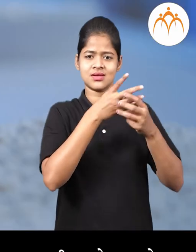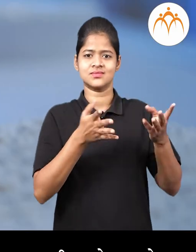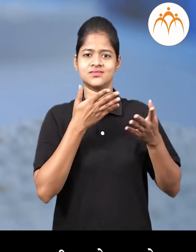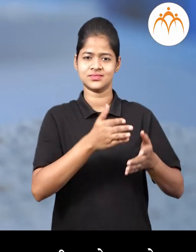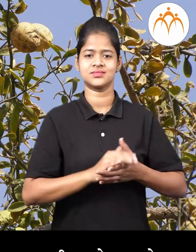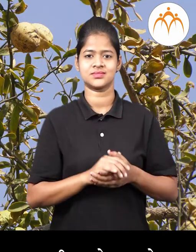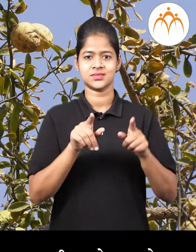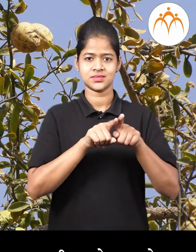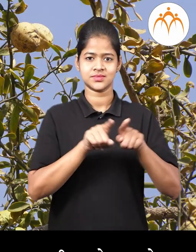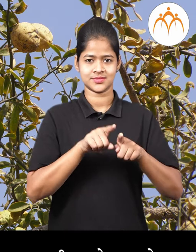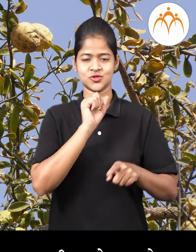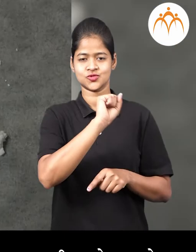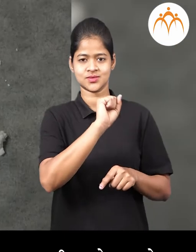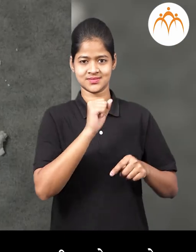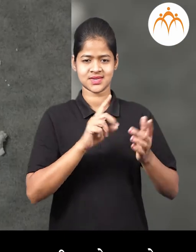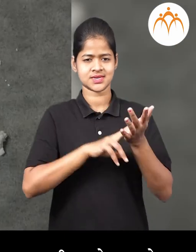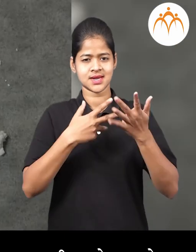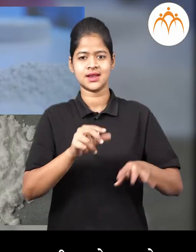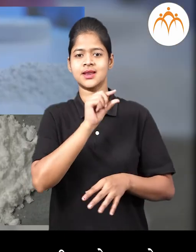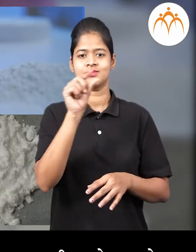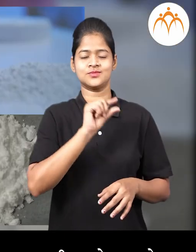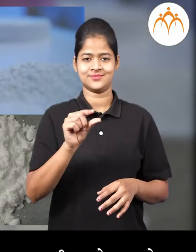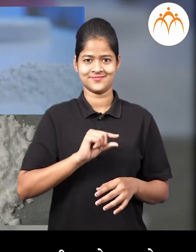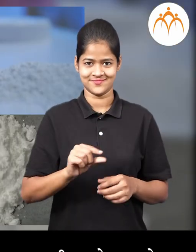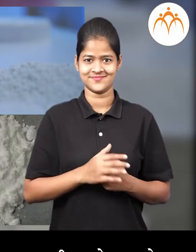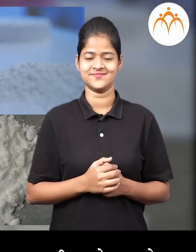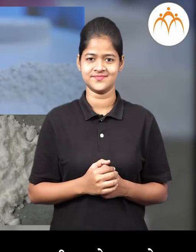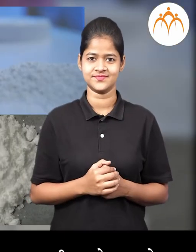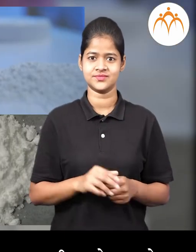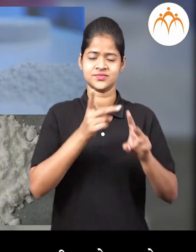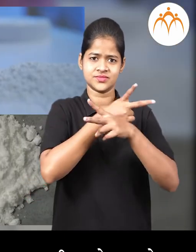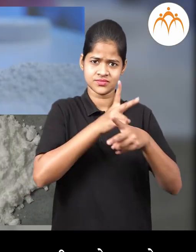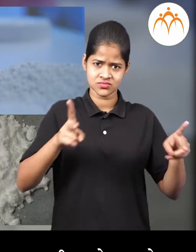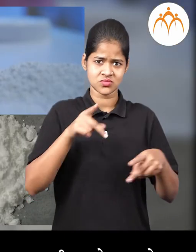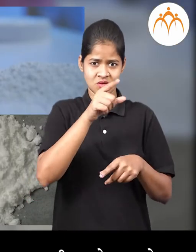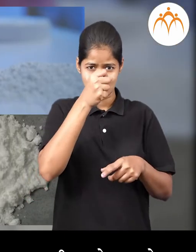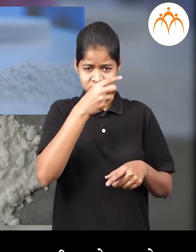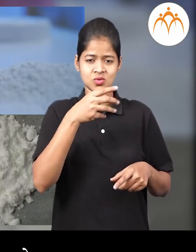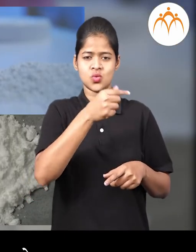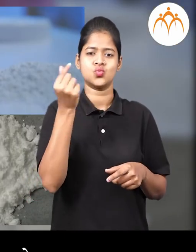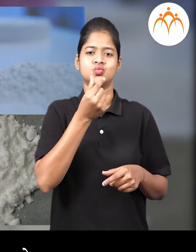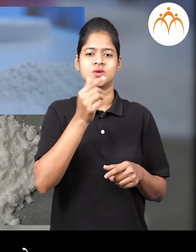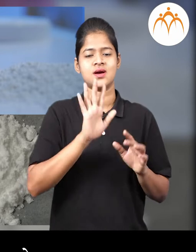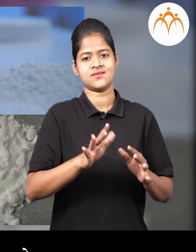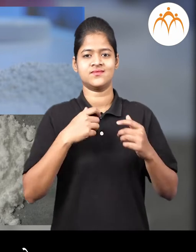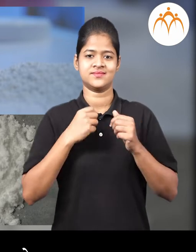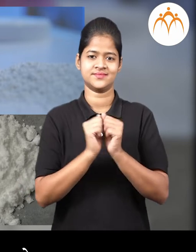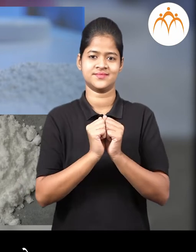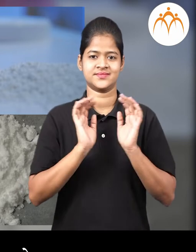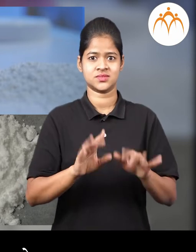सोडा, हिंगन बेट, चुनखडी आसे घटक वापुर नहीं कपडे दुता येता हे सर्व